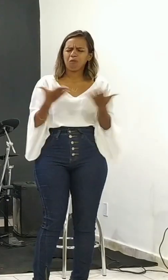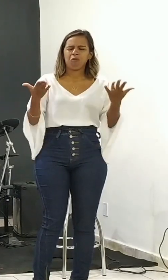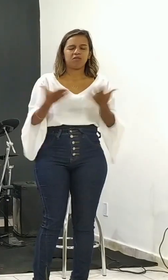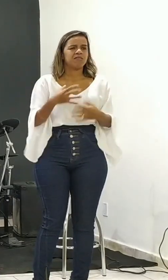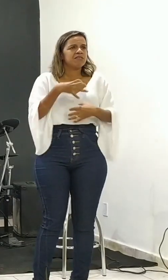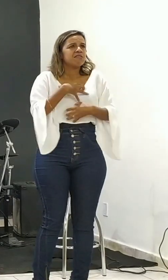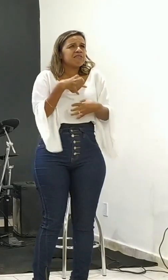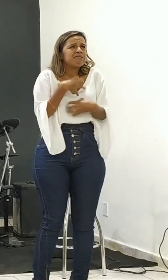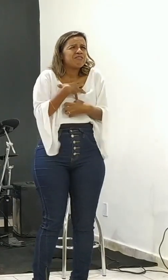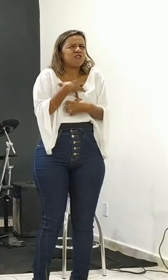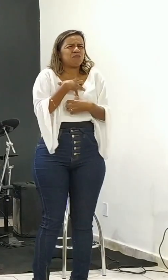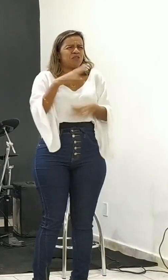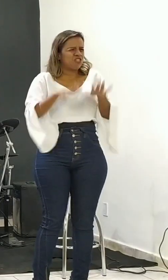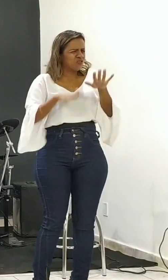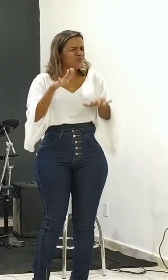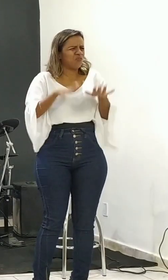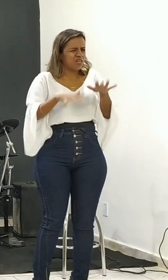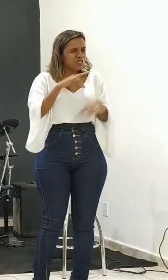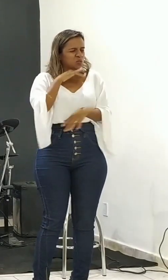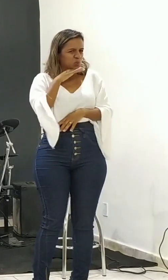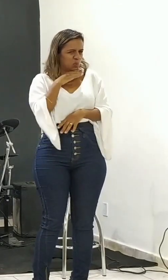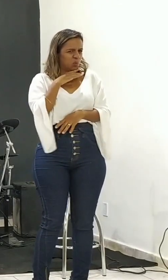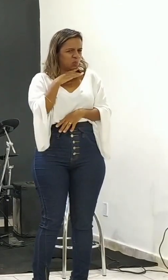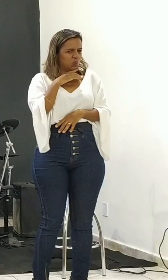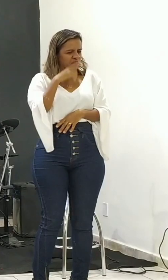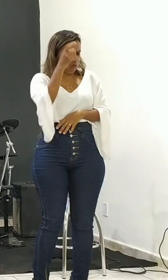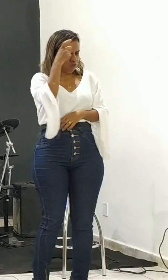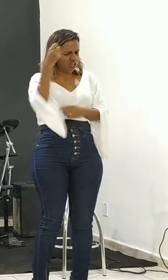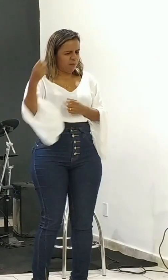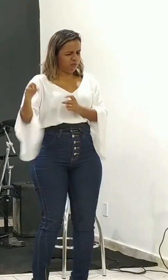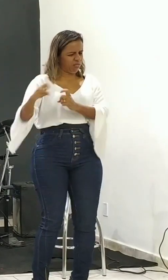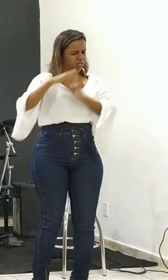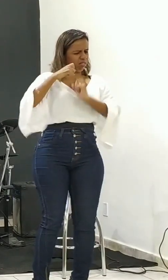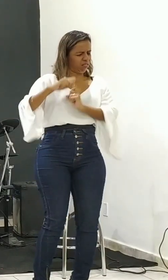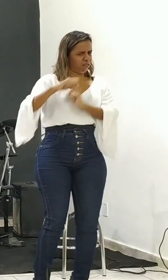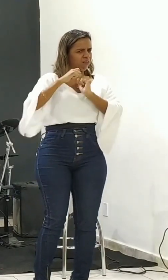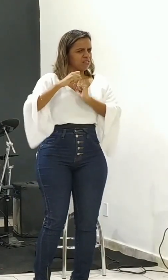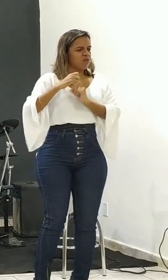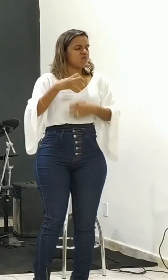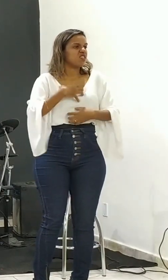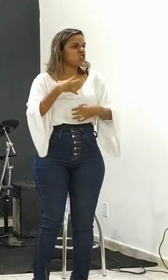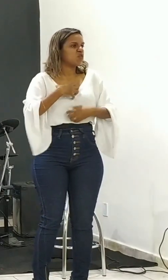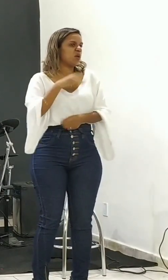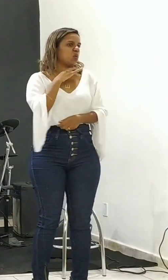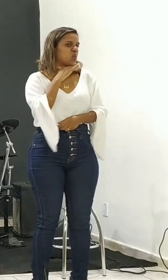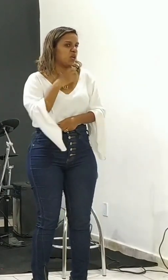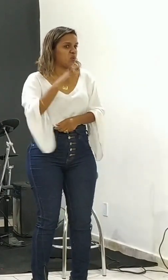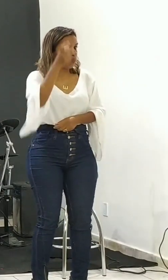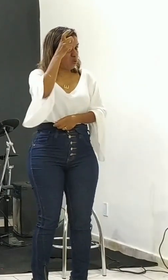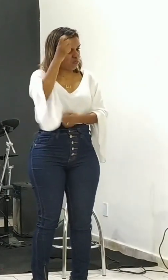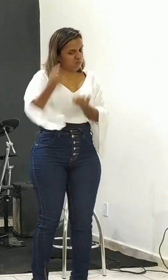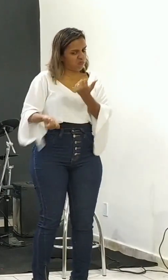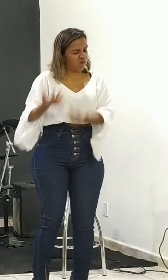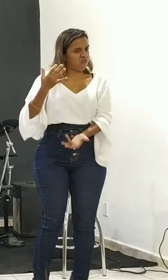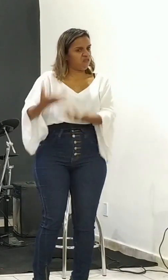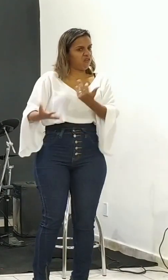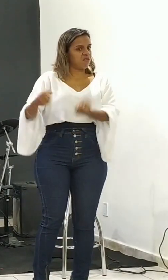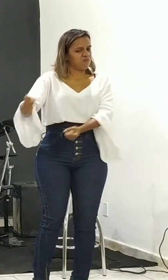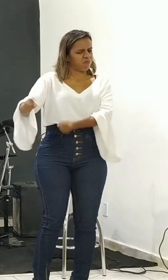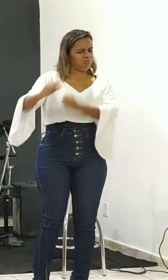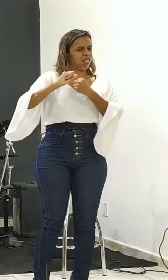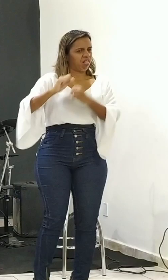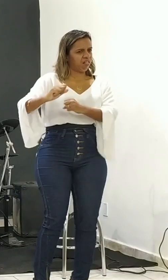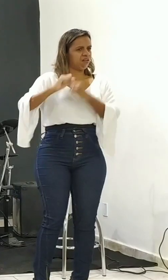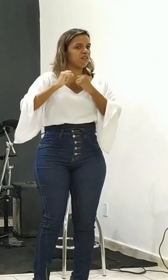esse sentimento que eu sei que não vem dele, não provém dele, porque esse é um sentimento que provém do inferno, que provém